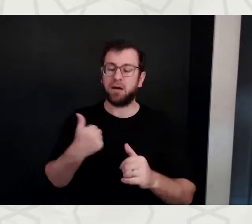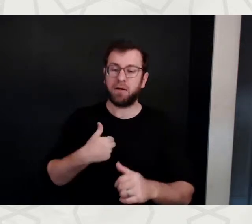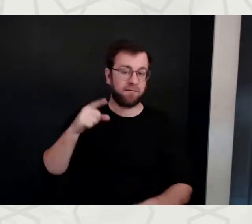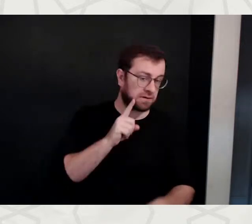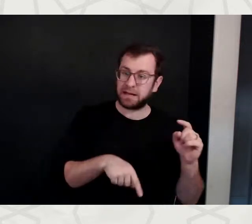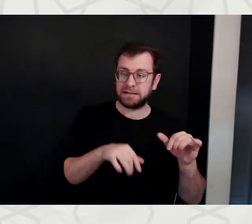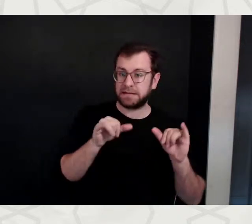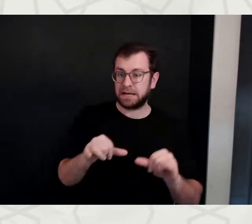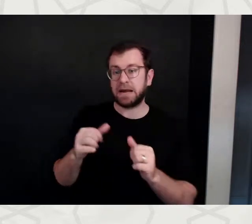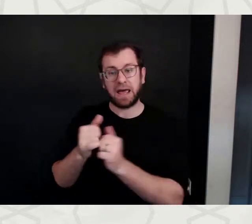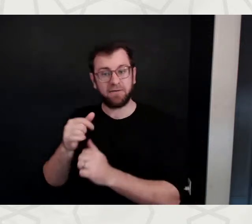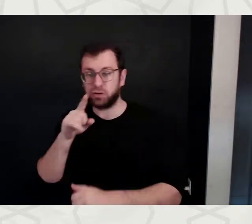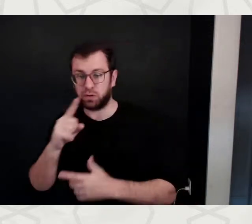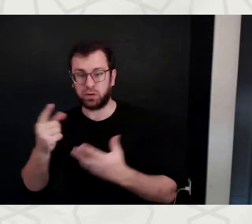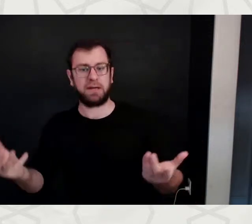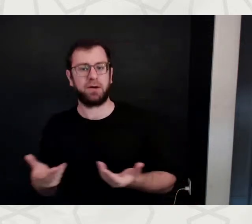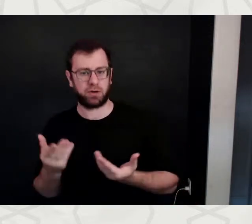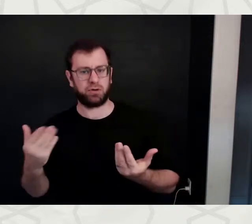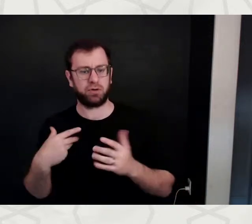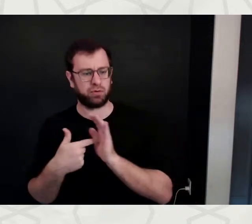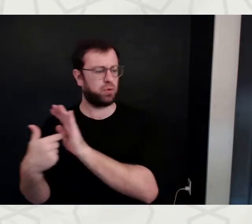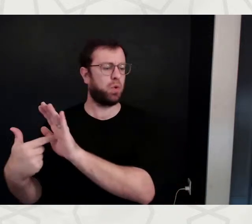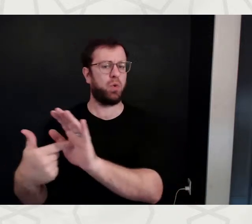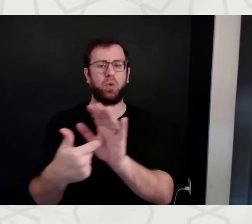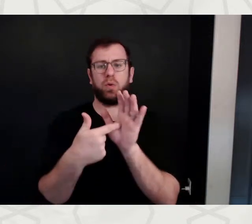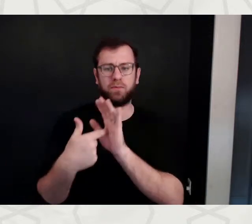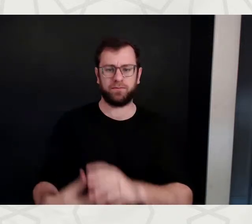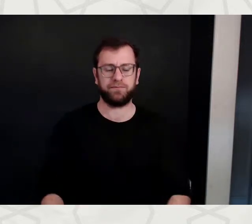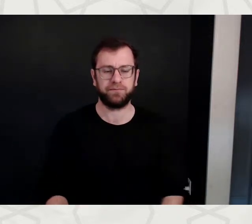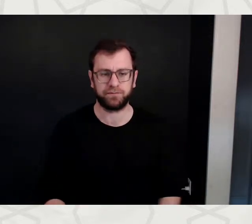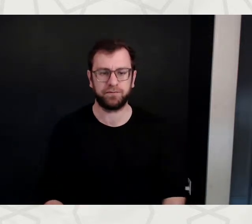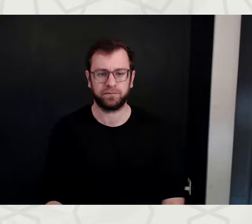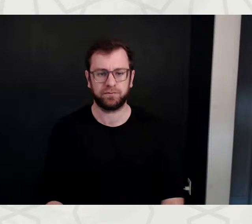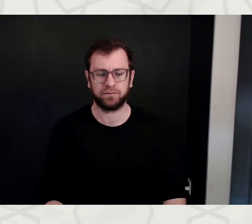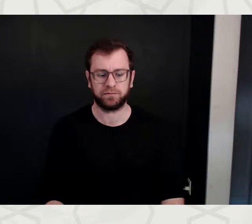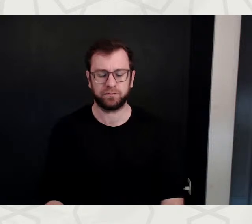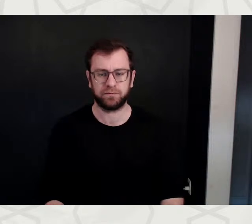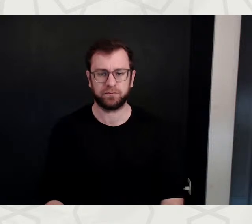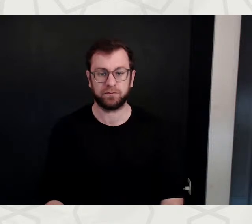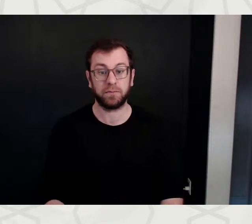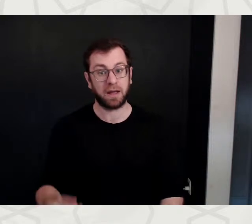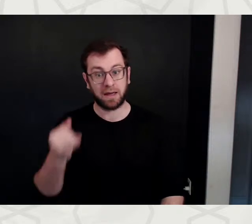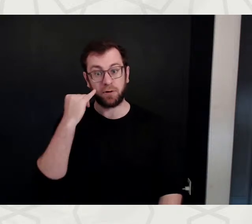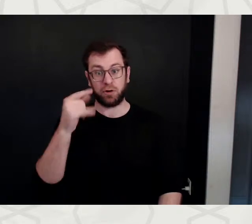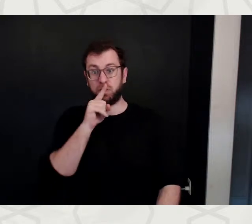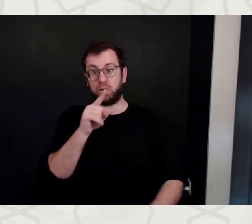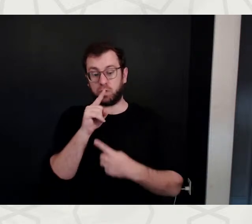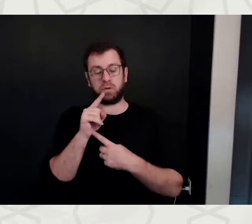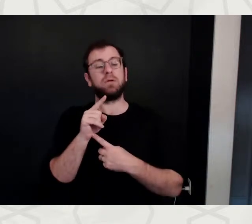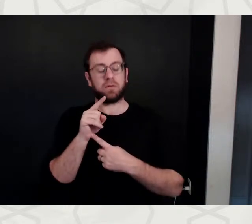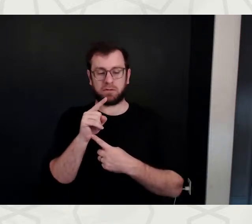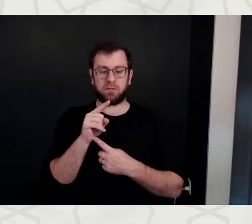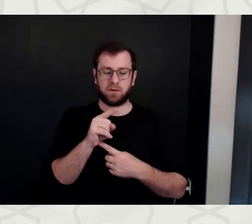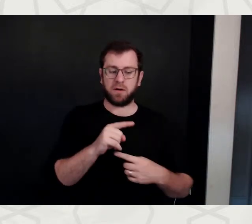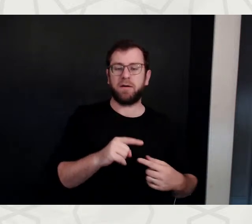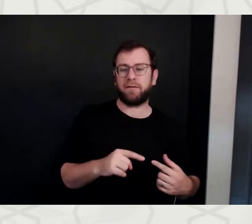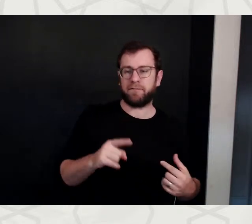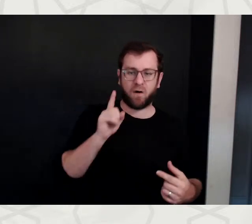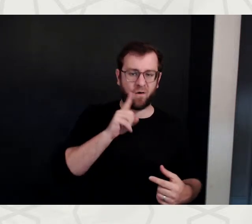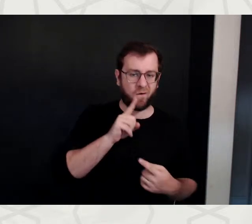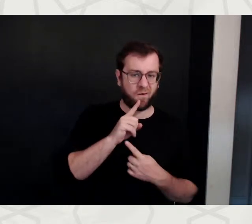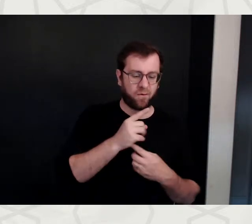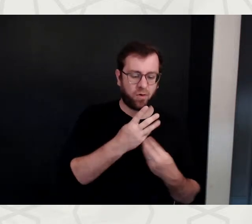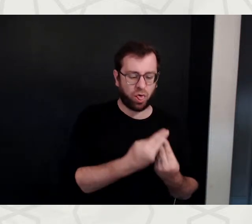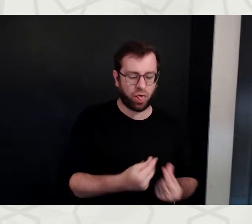of truth. قُلْ جَاءَ الْحَقُّ وَزَهَقَ الْبَاطِلُ. When truth comes, batil will vanish.